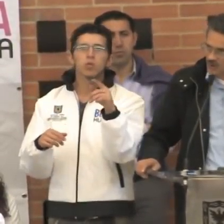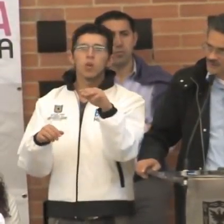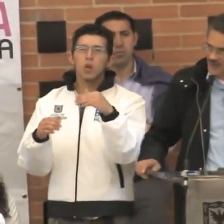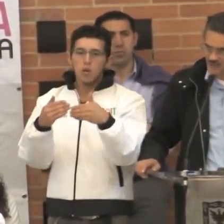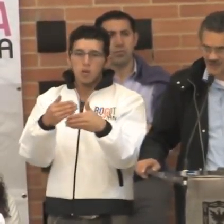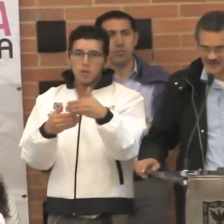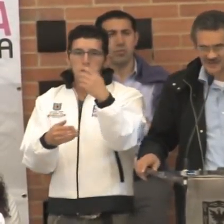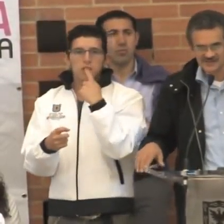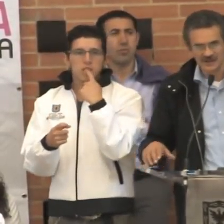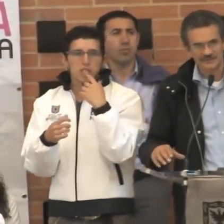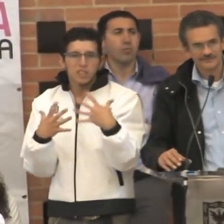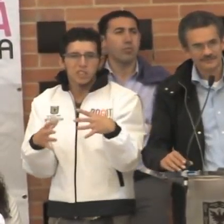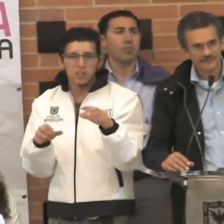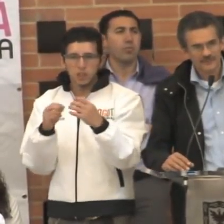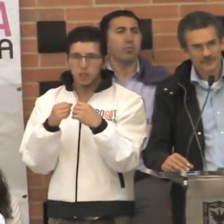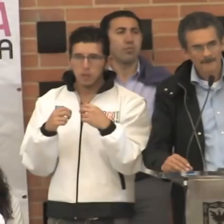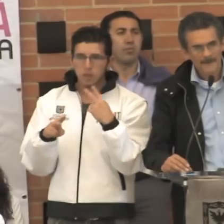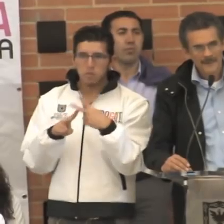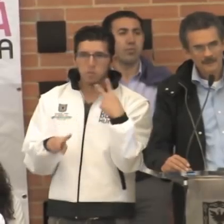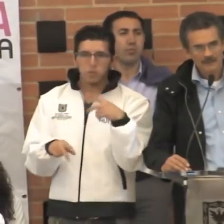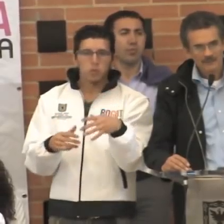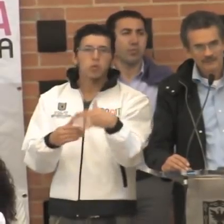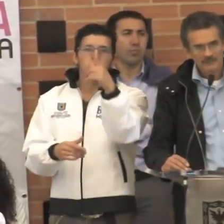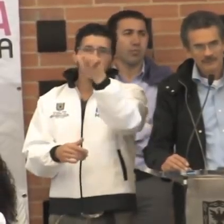riesgo de Altos de la Estancia.